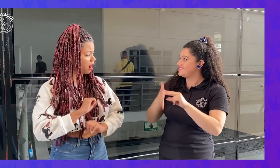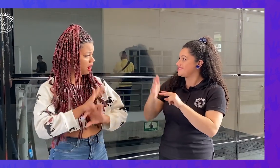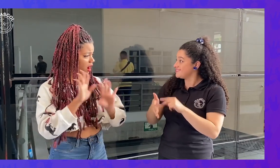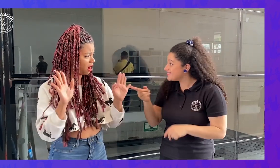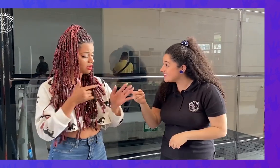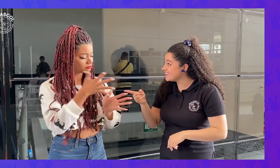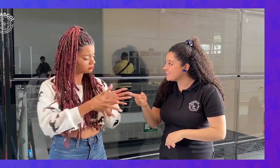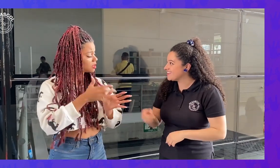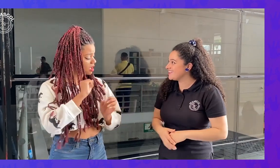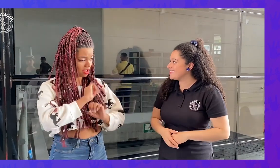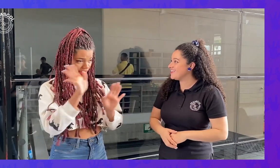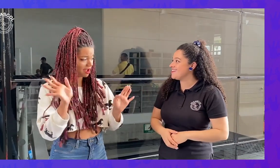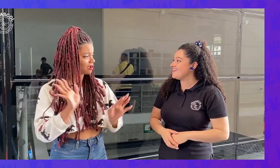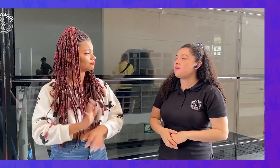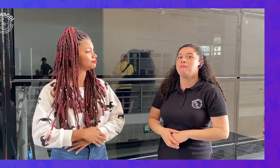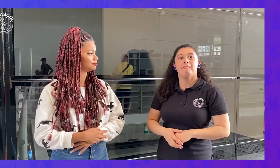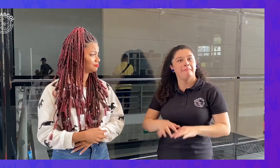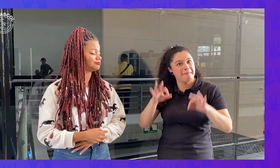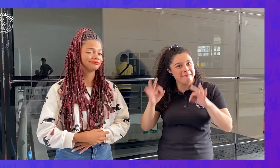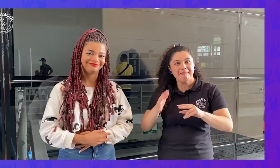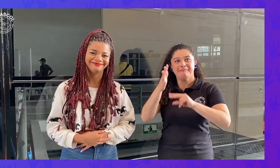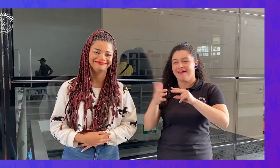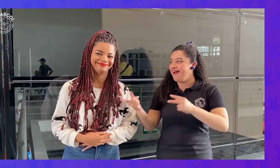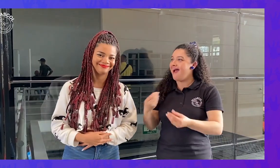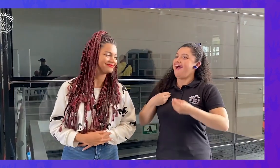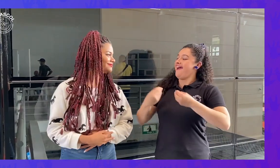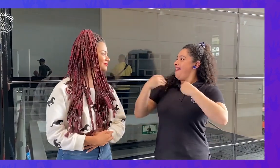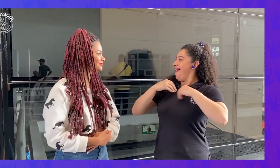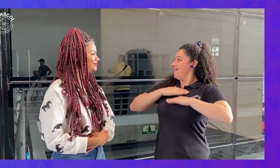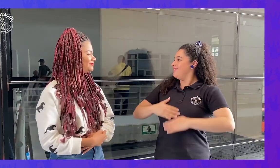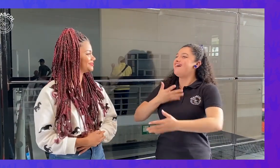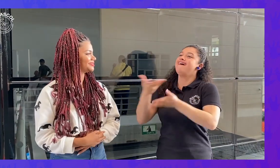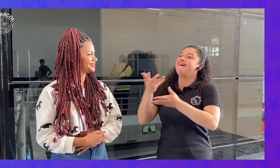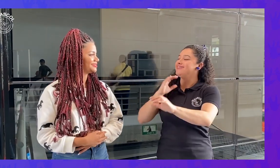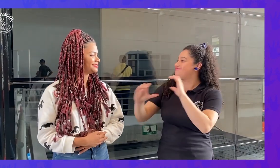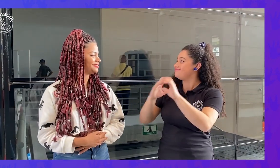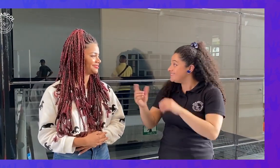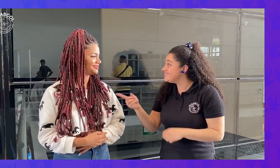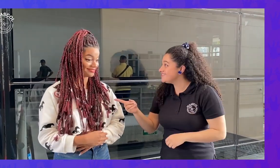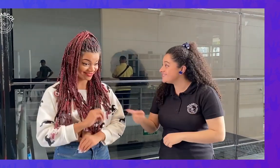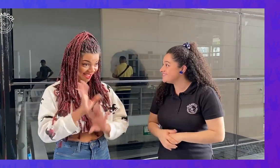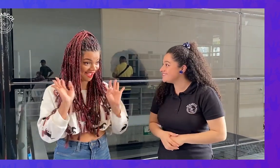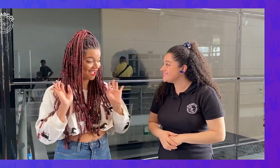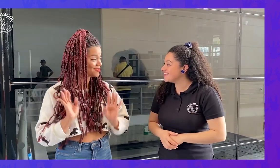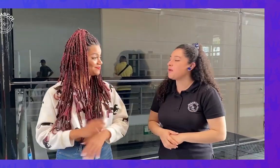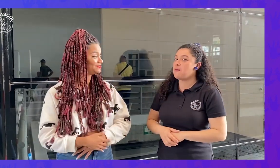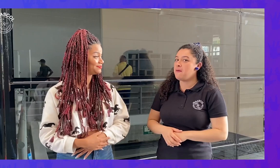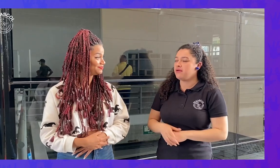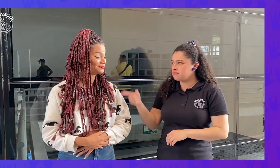usas el relevo de llamadas para comunicarte con ellos por el relevo de llamada usas el relevo llamadas para poder comunicarte con tranquilidad